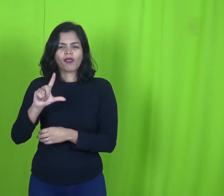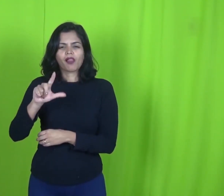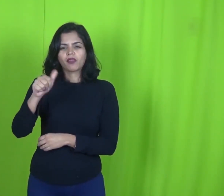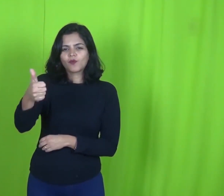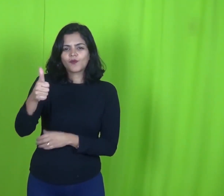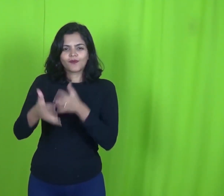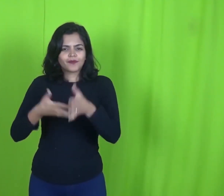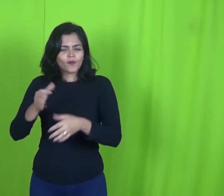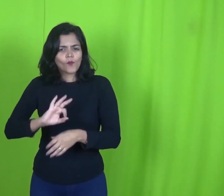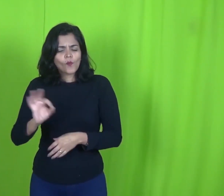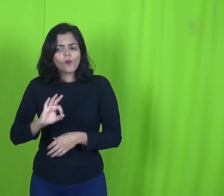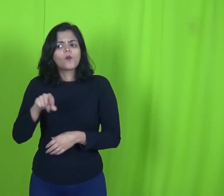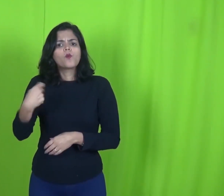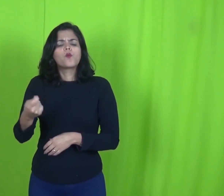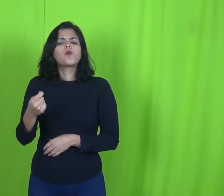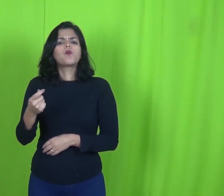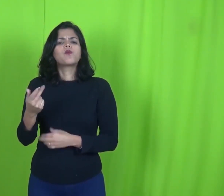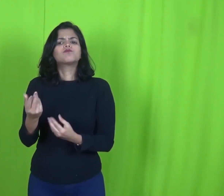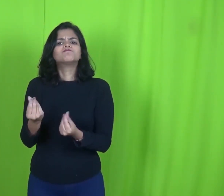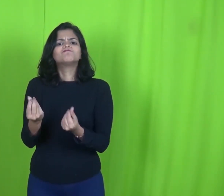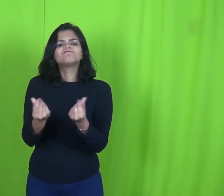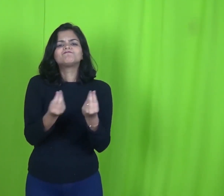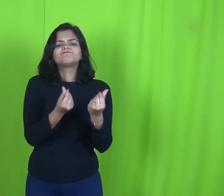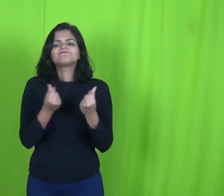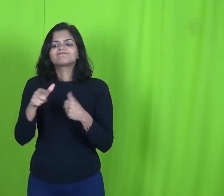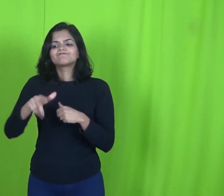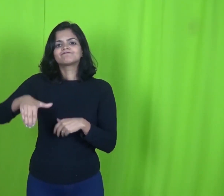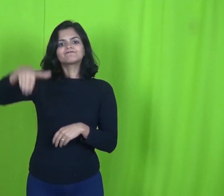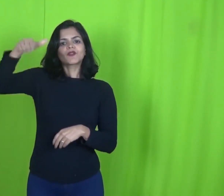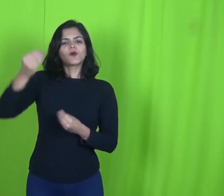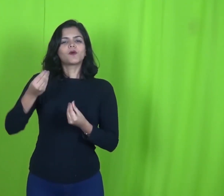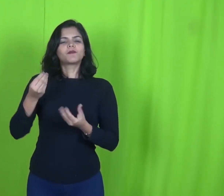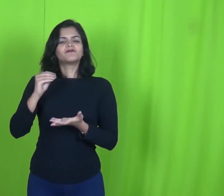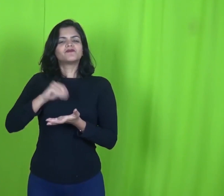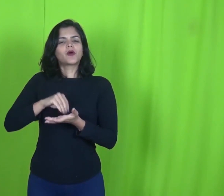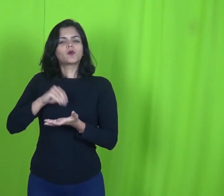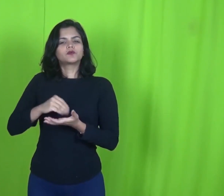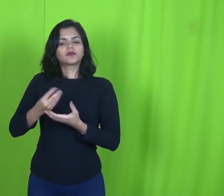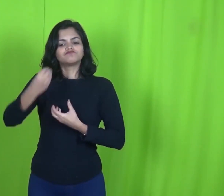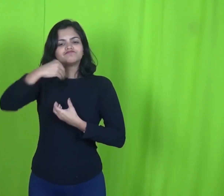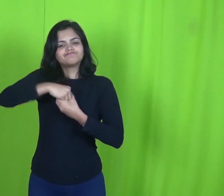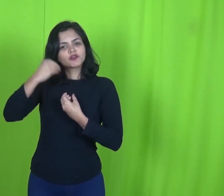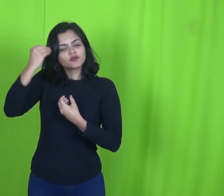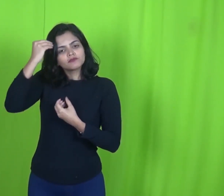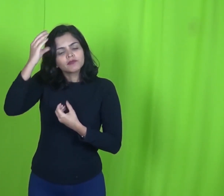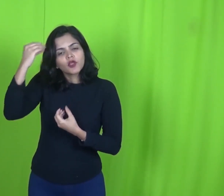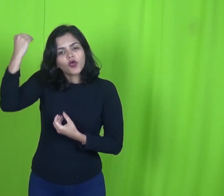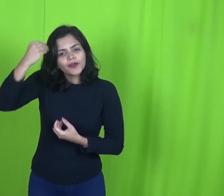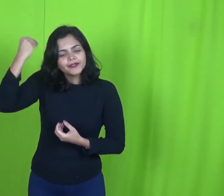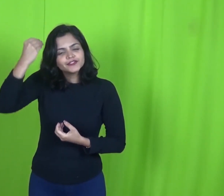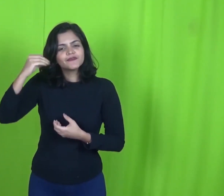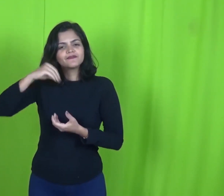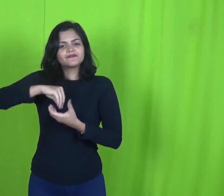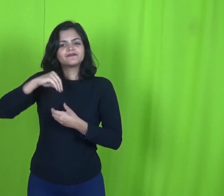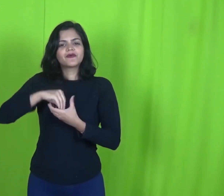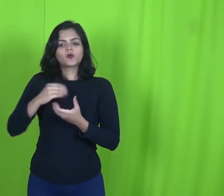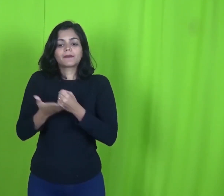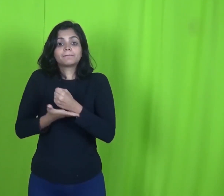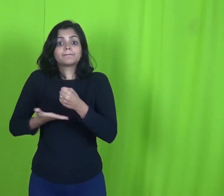para o ensino dessa L1, como essa criança ela vai crescer e vai faltar algo, vai faltar embasamento